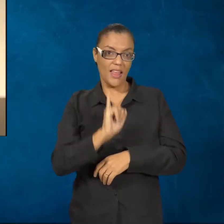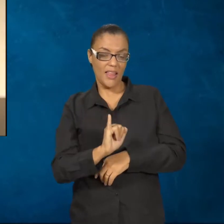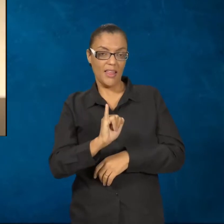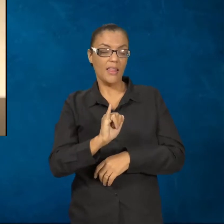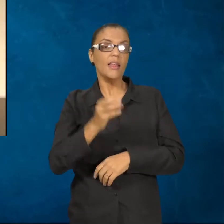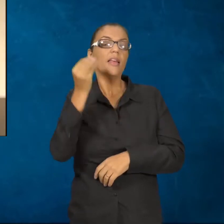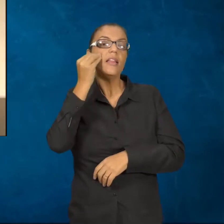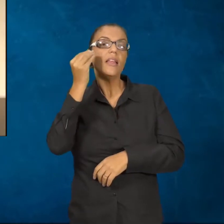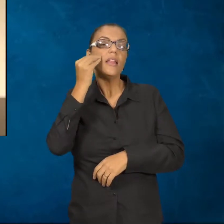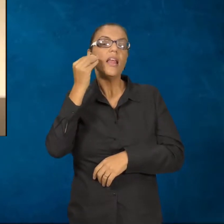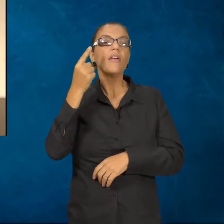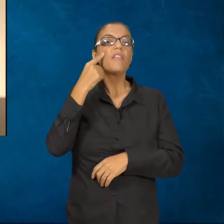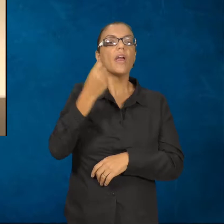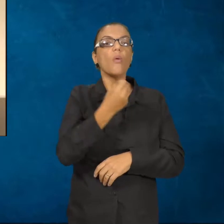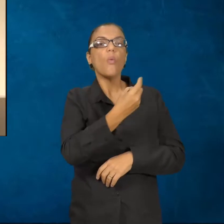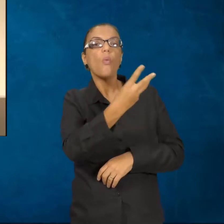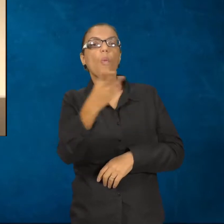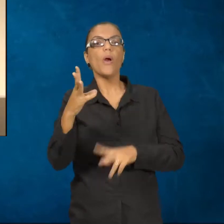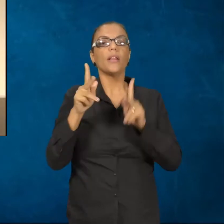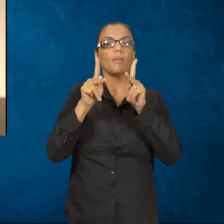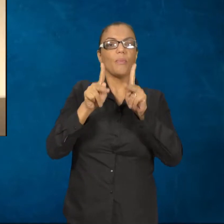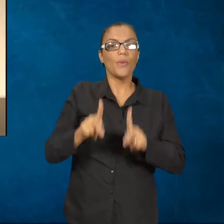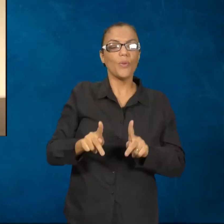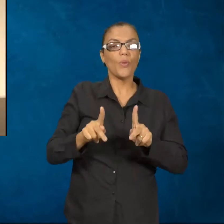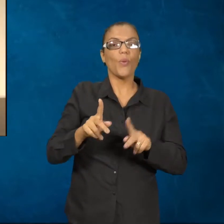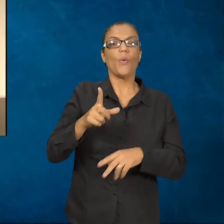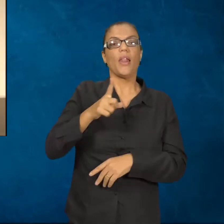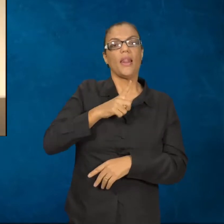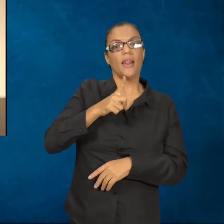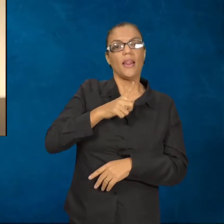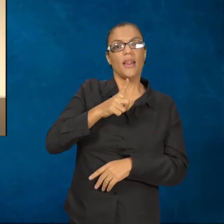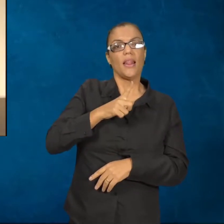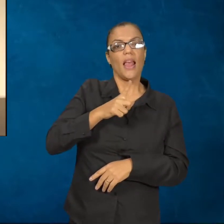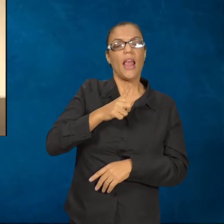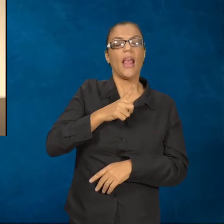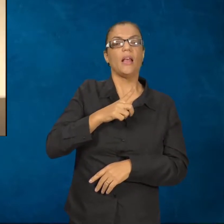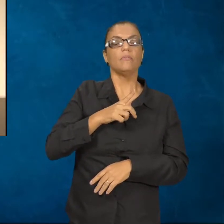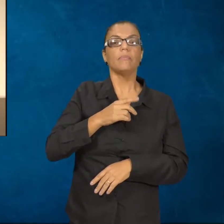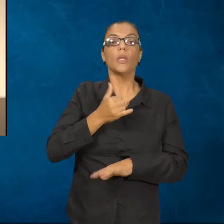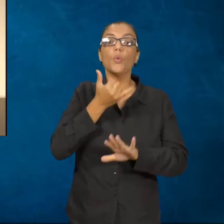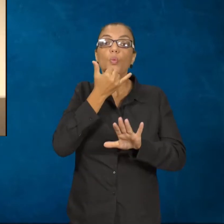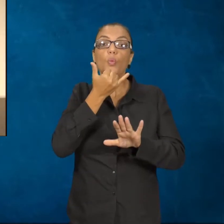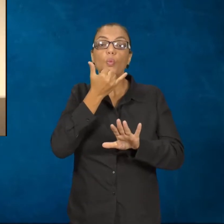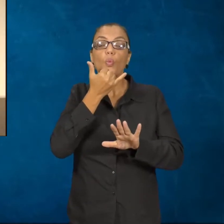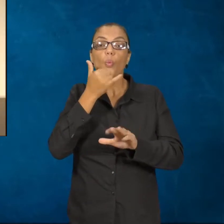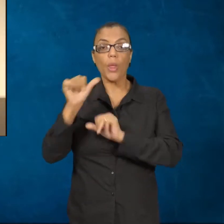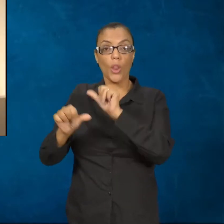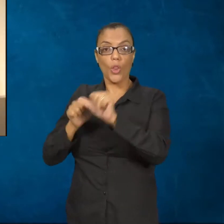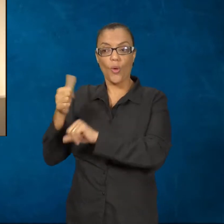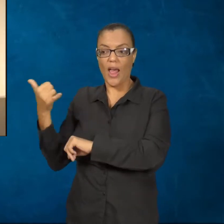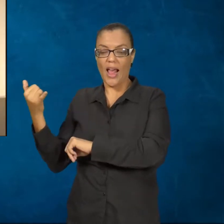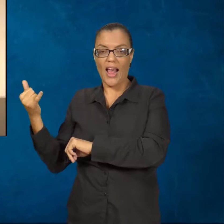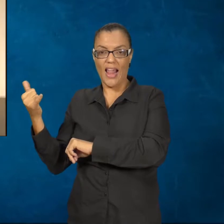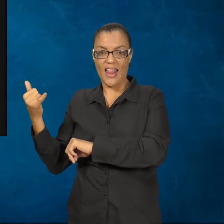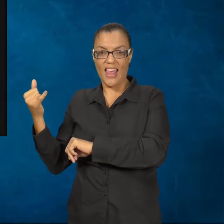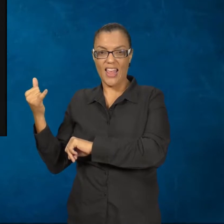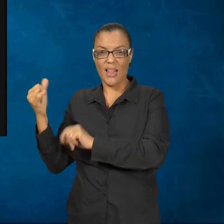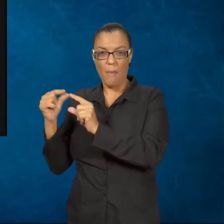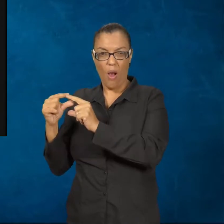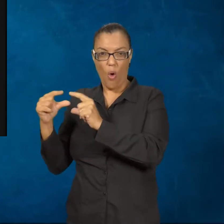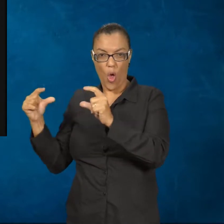e tentar determinar o número de pessoas que tem, você arrumou canetas mais grossas porque na televisão não aparecem